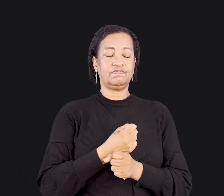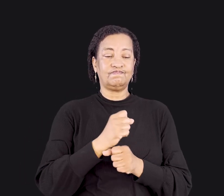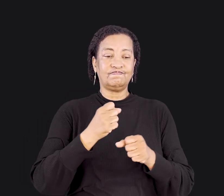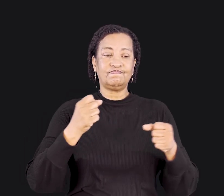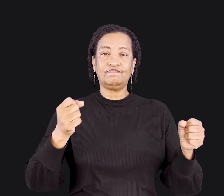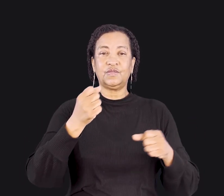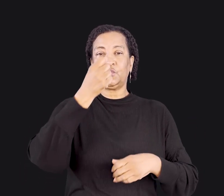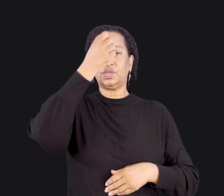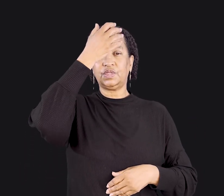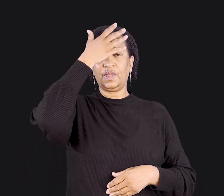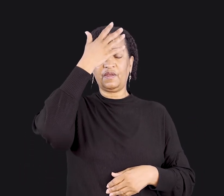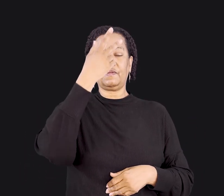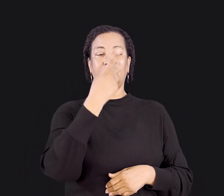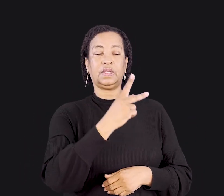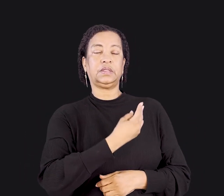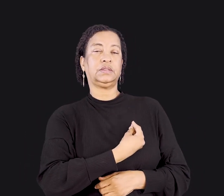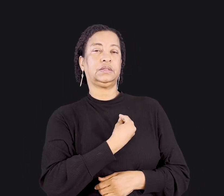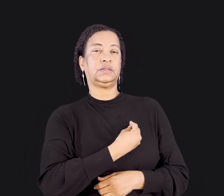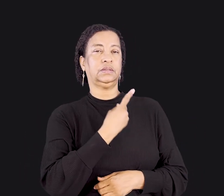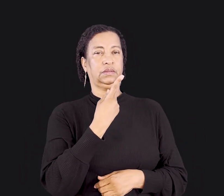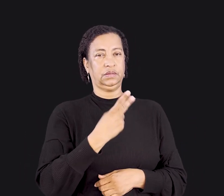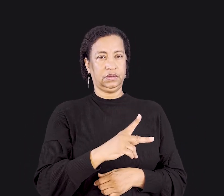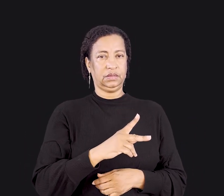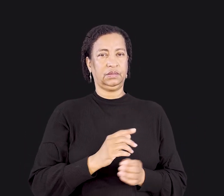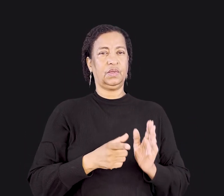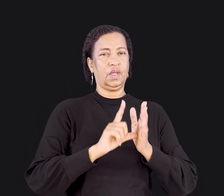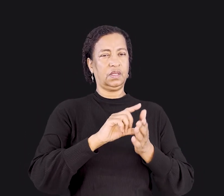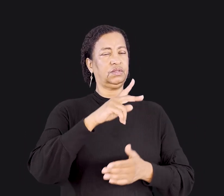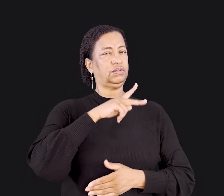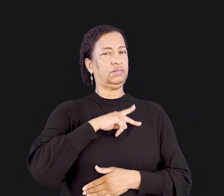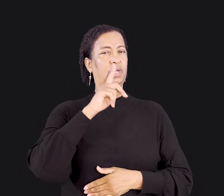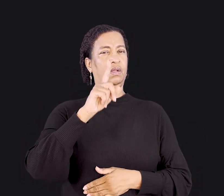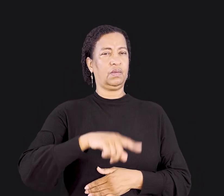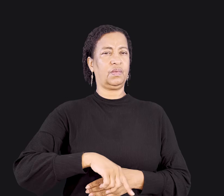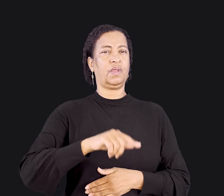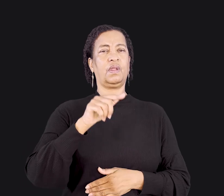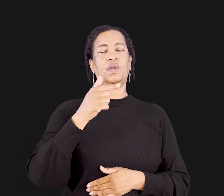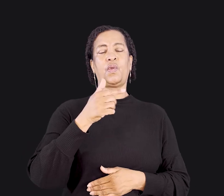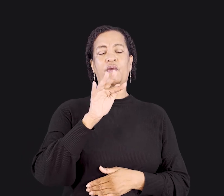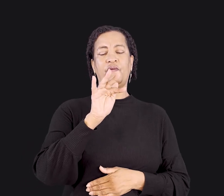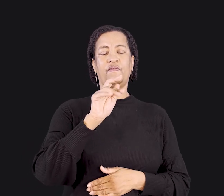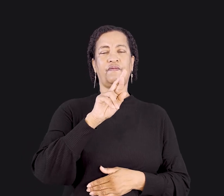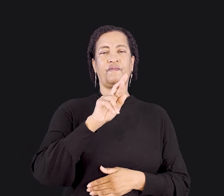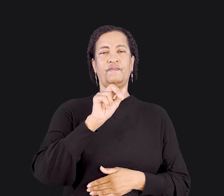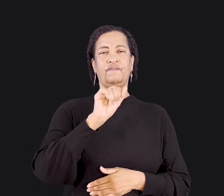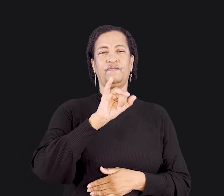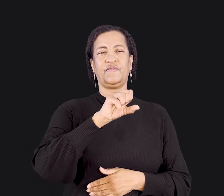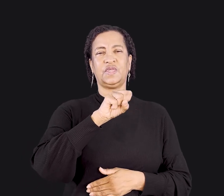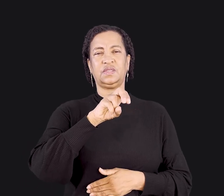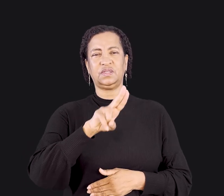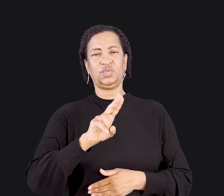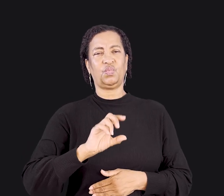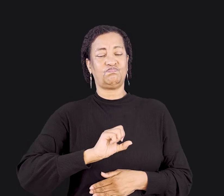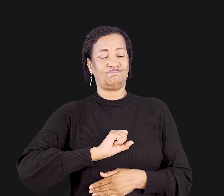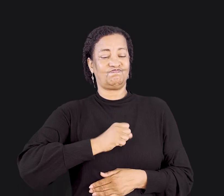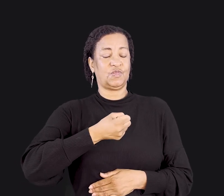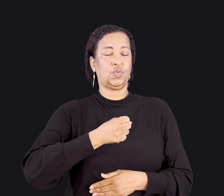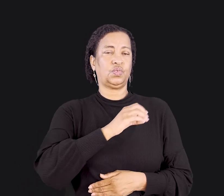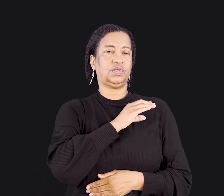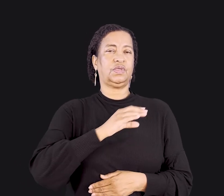maiores revelações da sua vida. Antes, Paulo era um fariseu que odiava a Cristo. Ele jamais tinha sonhado que um dia